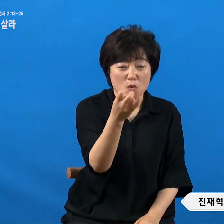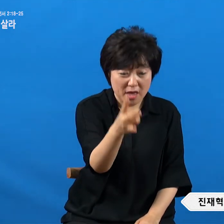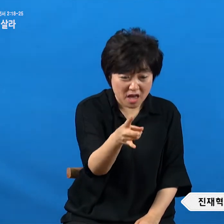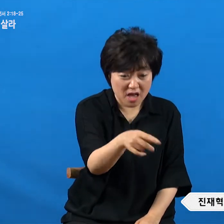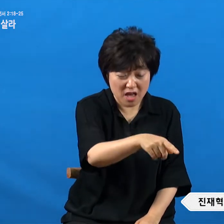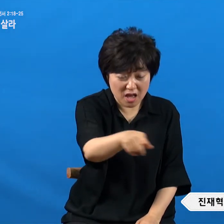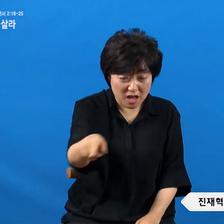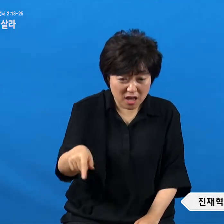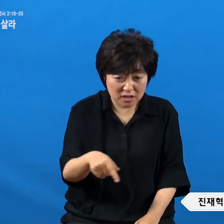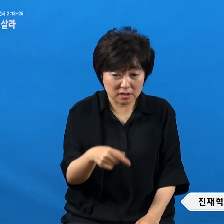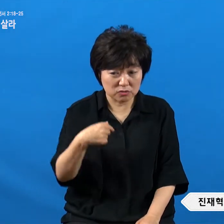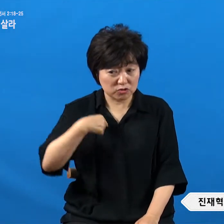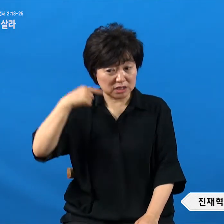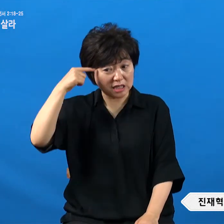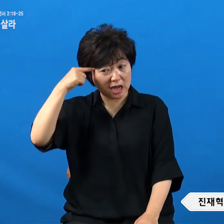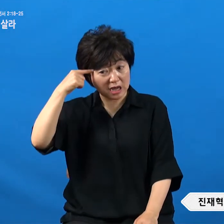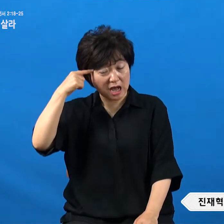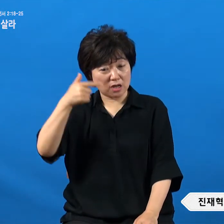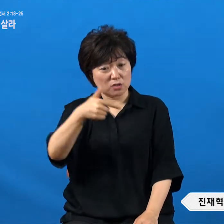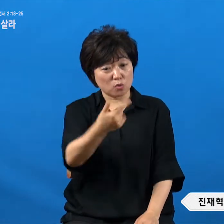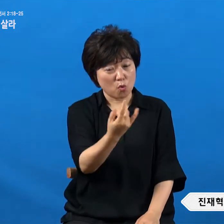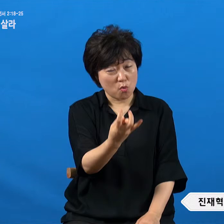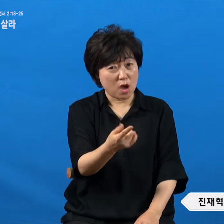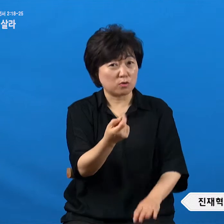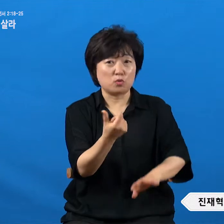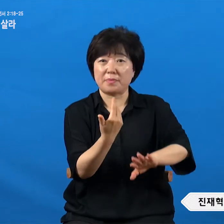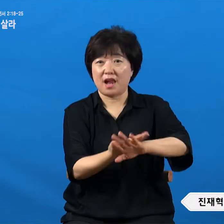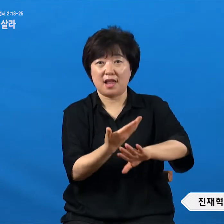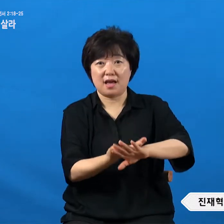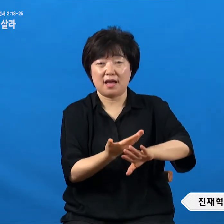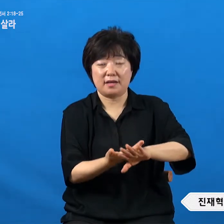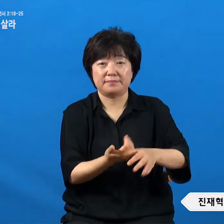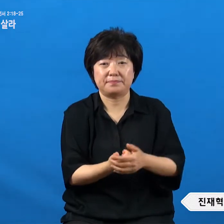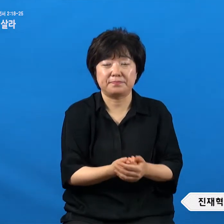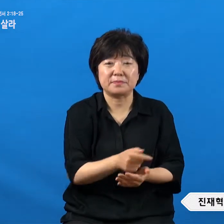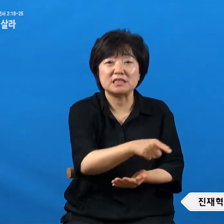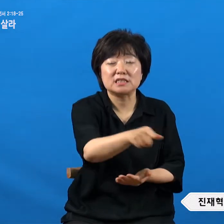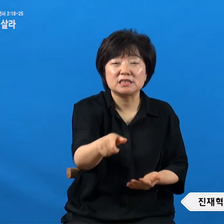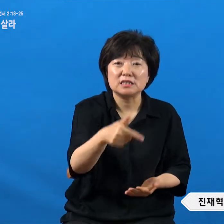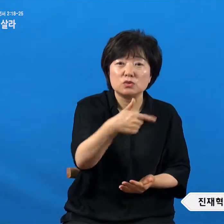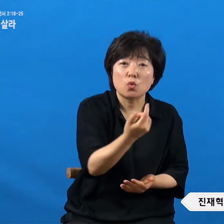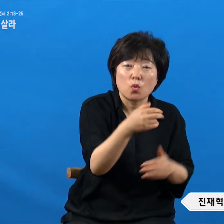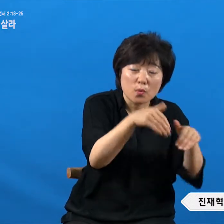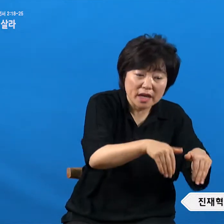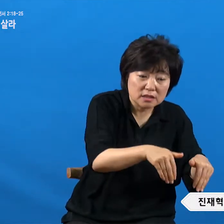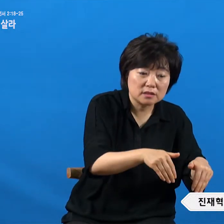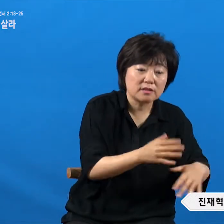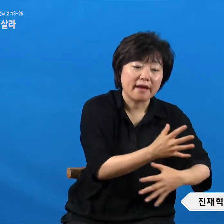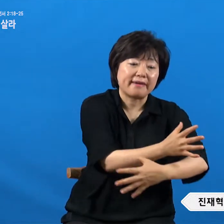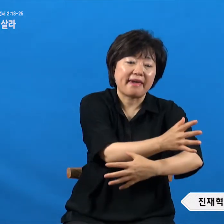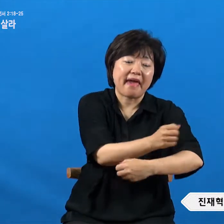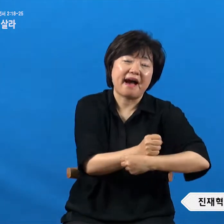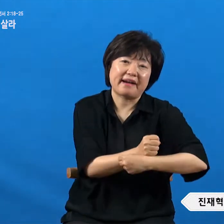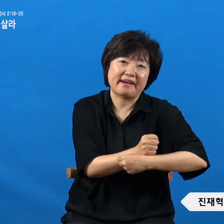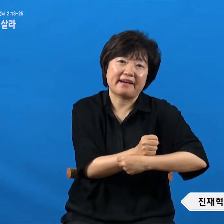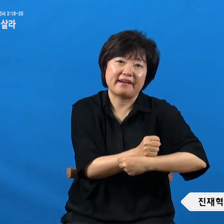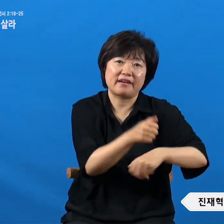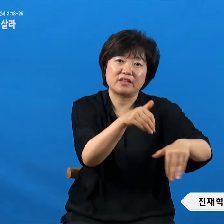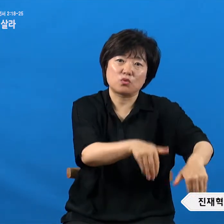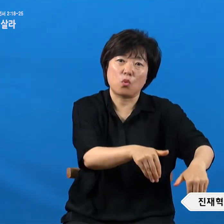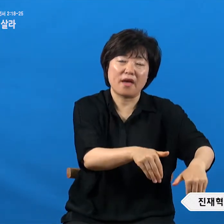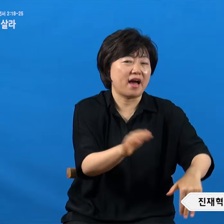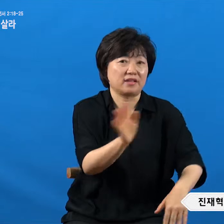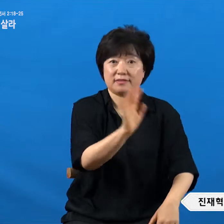노예들은 우리가 생각하는 노예와는 조금 다른 면이 있습니다. 그들은 계약으로